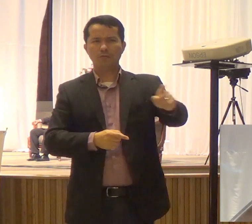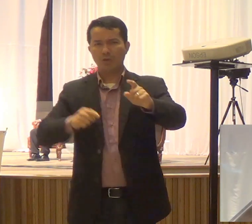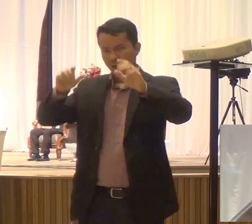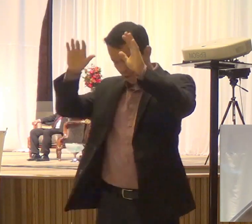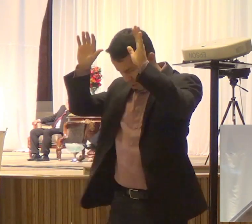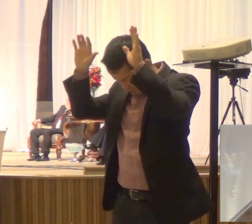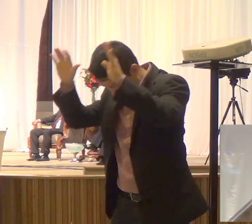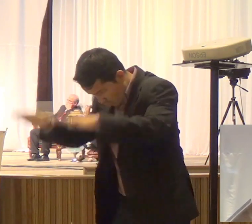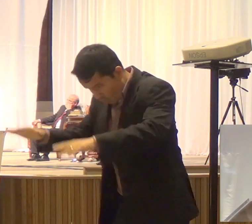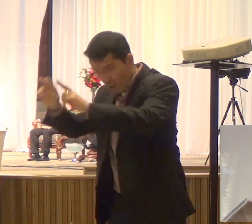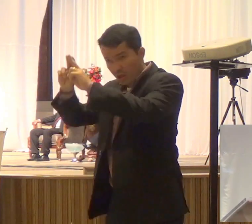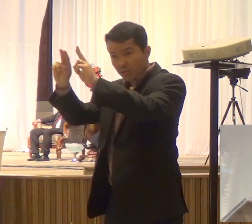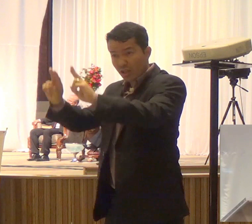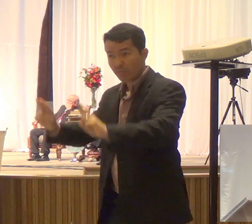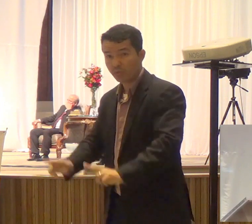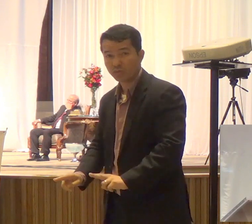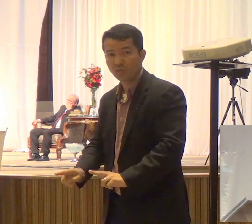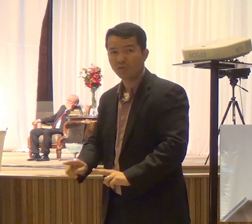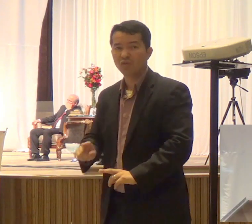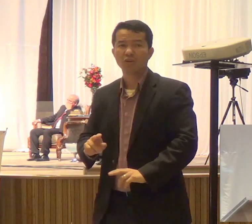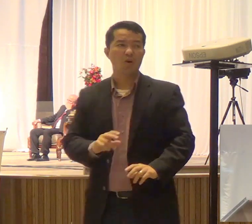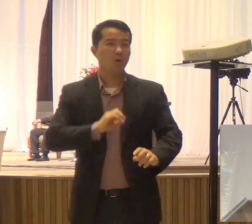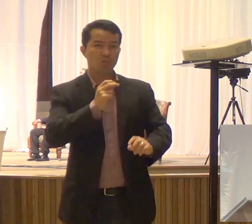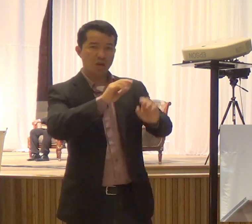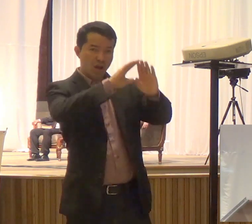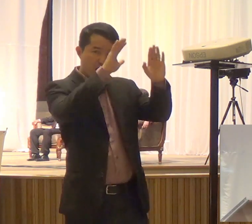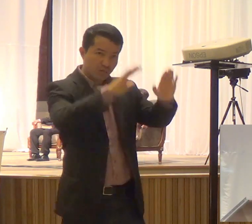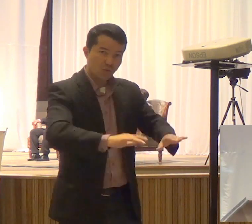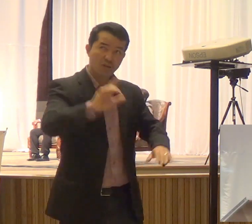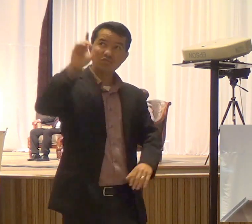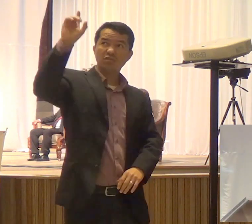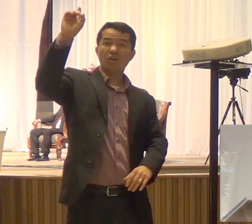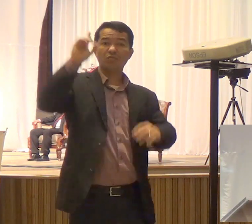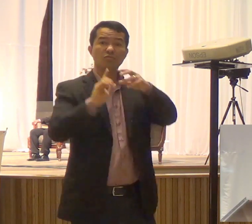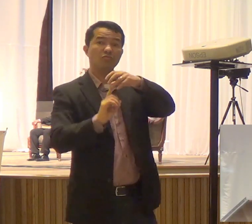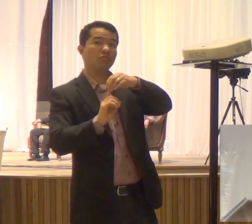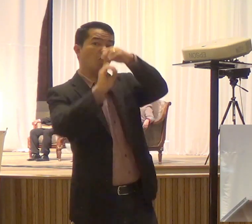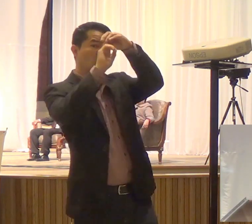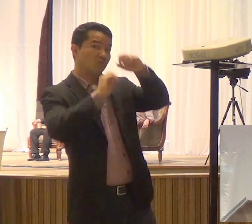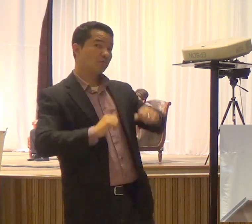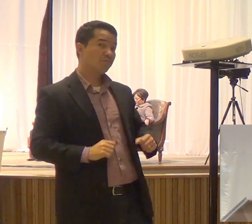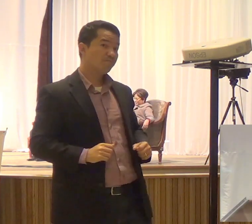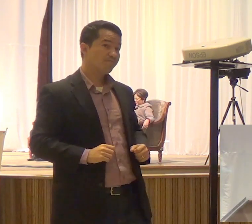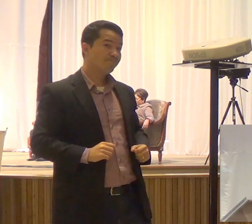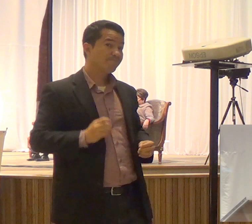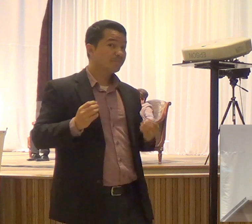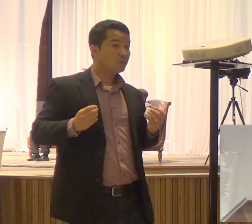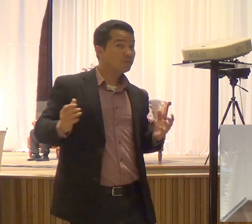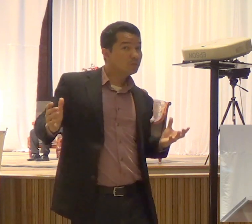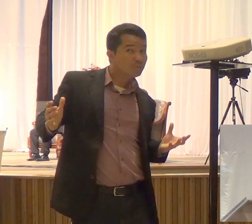Babilônia, ou vocês vão dar uma de bom, né? Não, eu sou servo de Deus, e vão